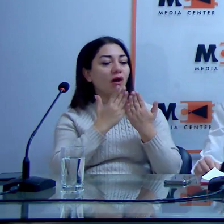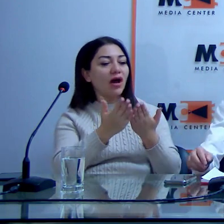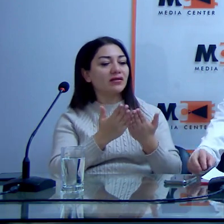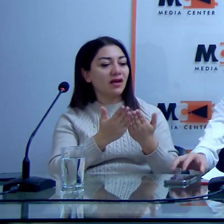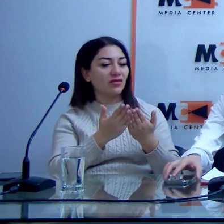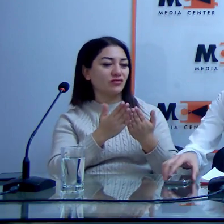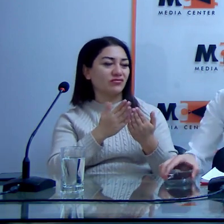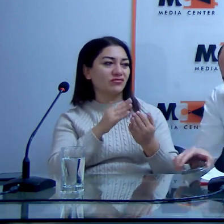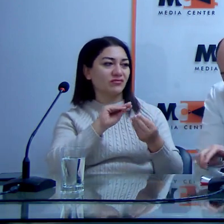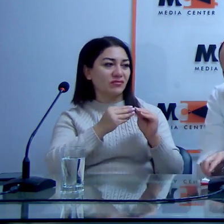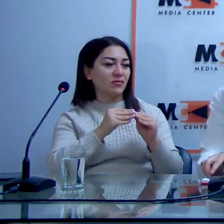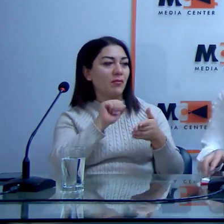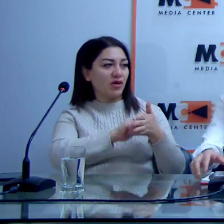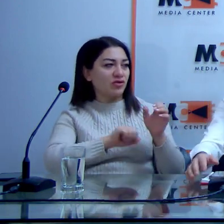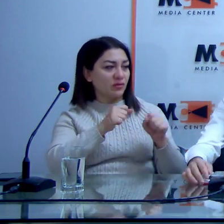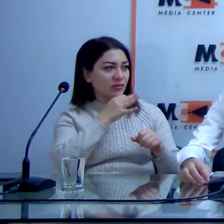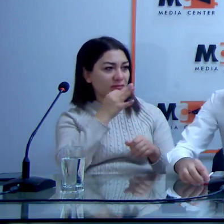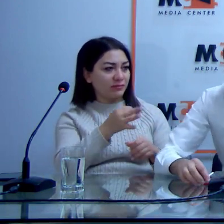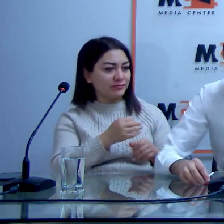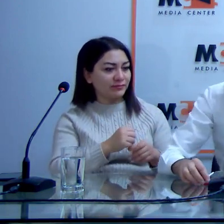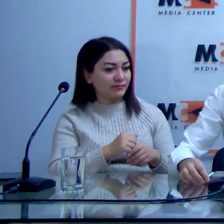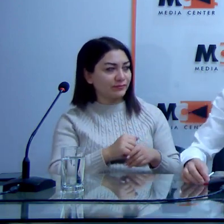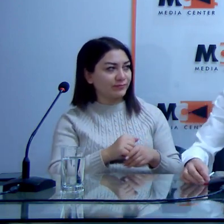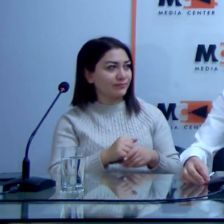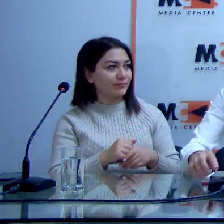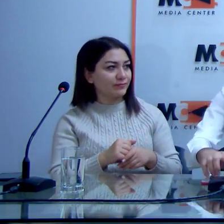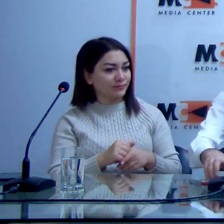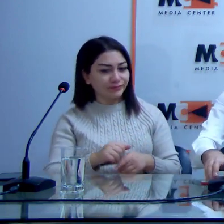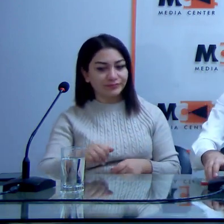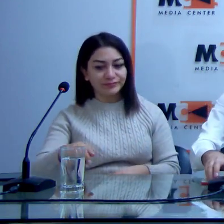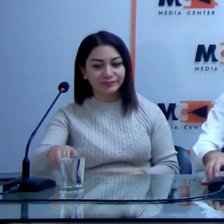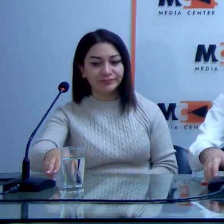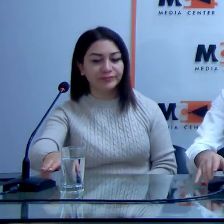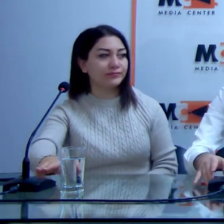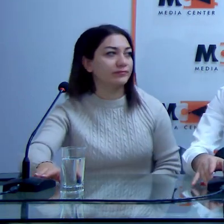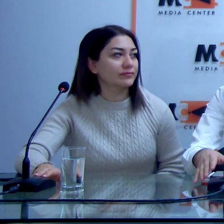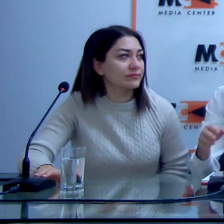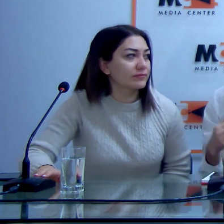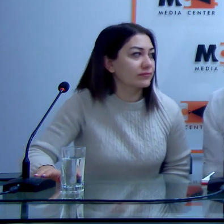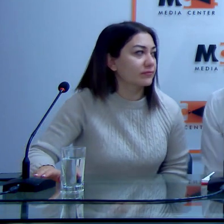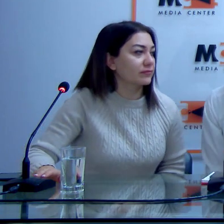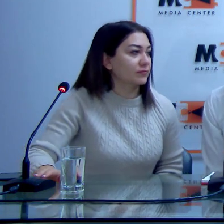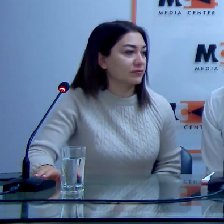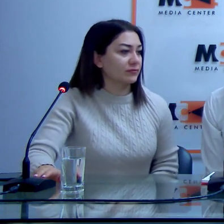Մինչև հետազոտության արդյունքները ներկայացվի, դուք կարող եք ձեր դիտարկումները, խնդրեմ։